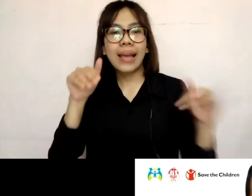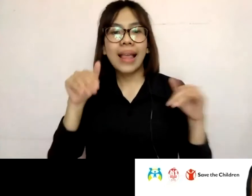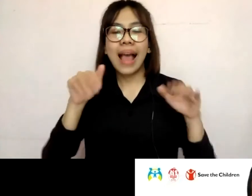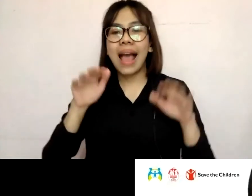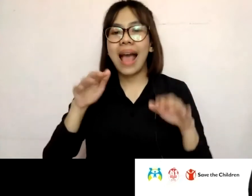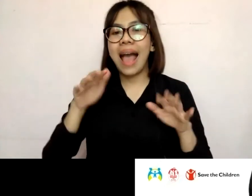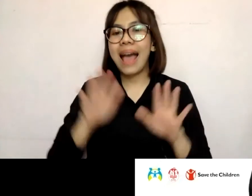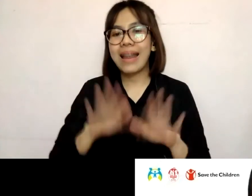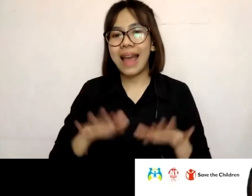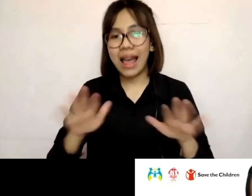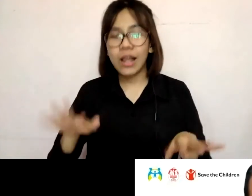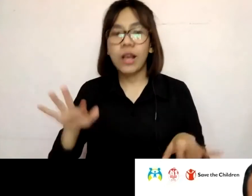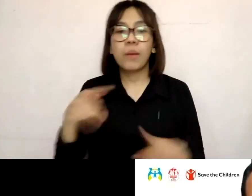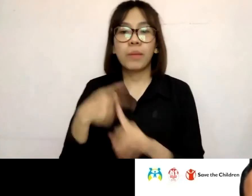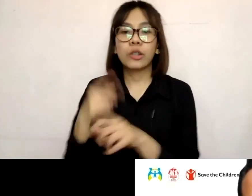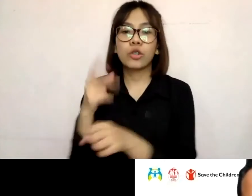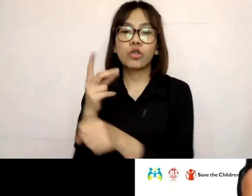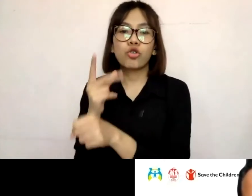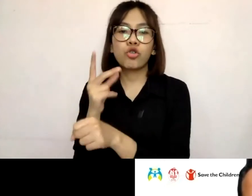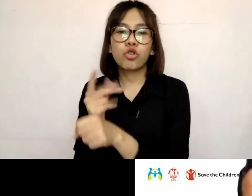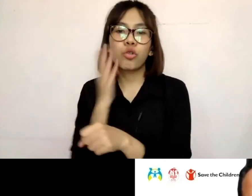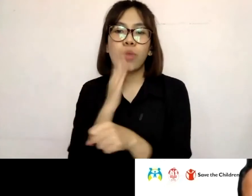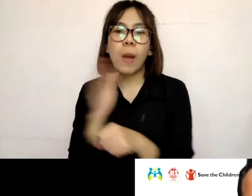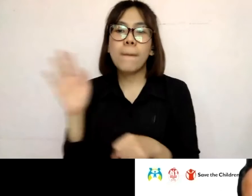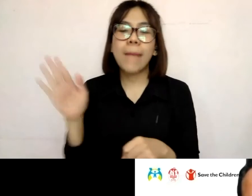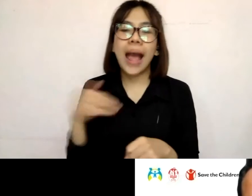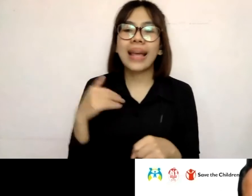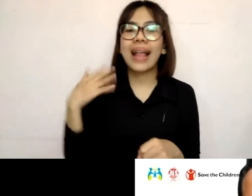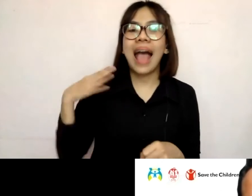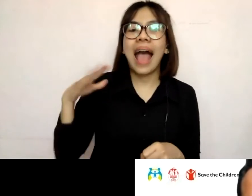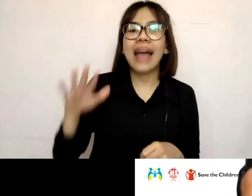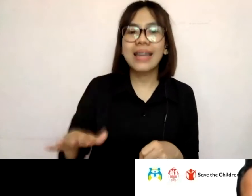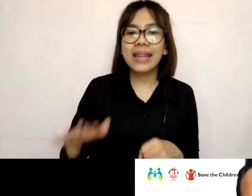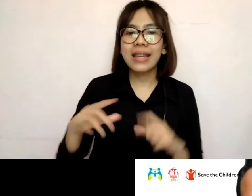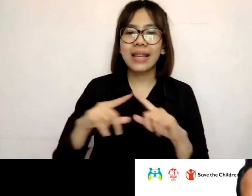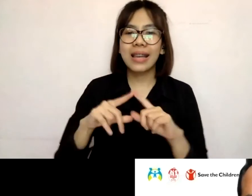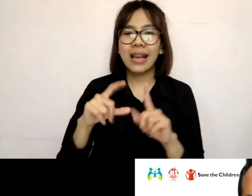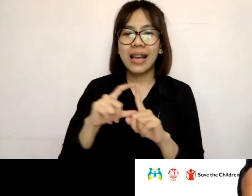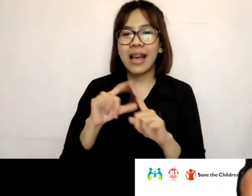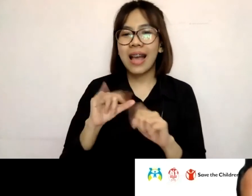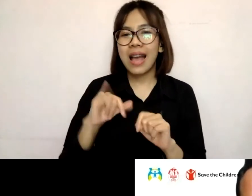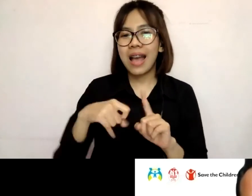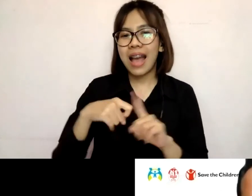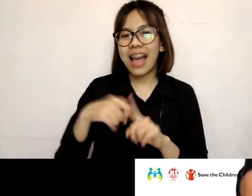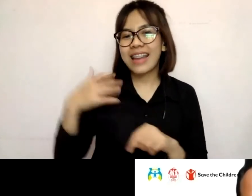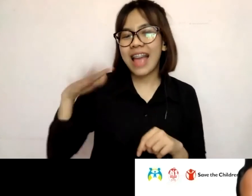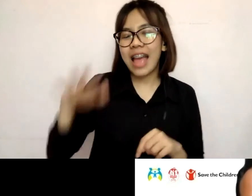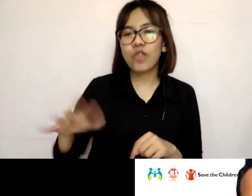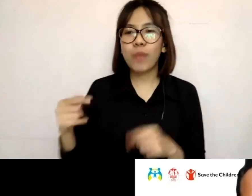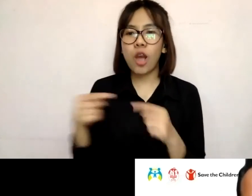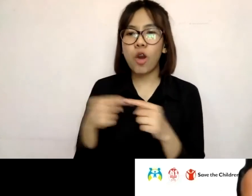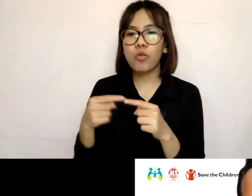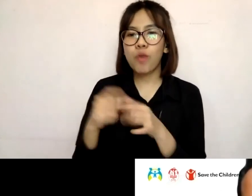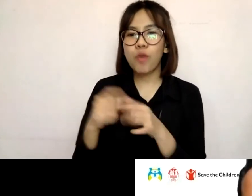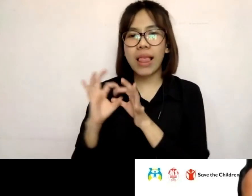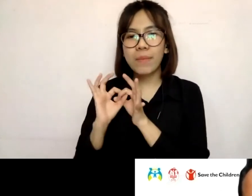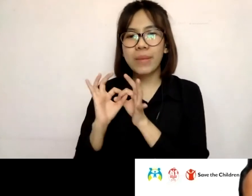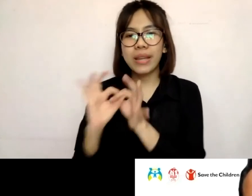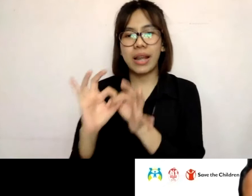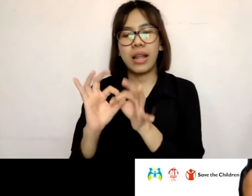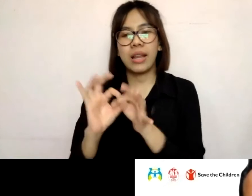situ Regina dan Ibu Guru Regina memberikan tugas kepada teman kelas Regina untuk menggambar hewan yang